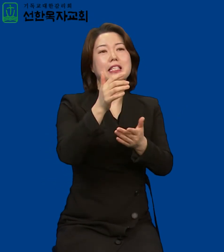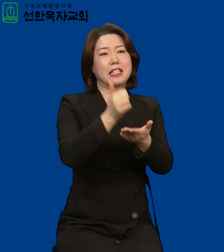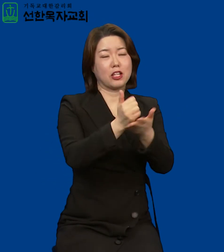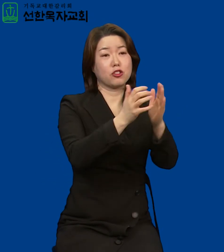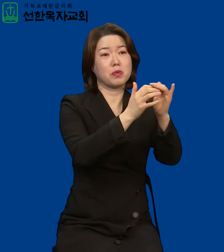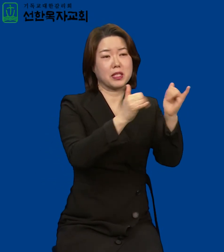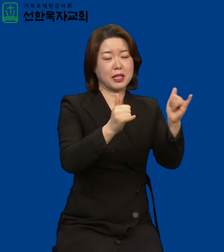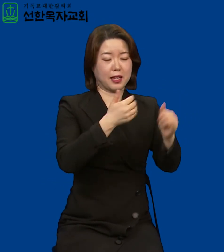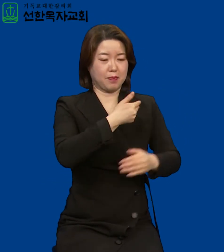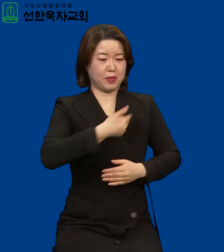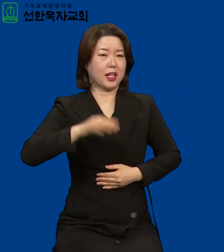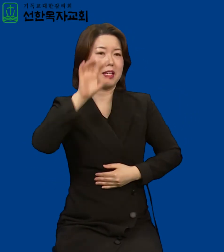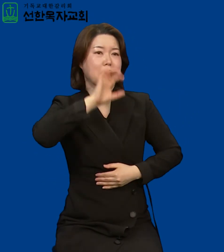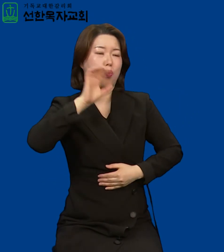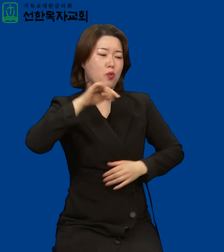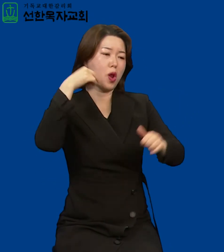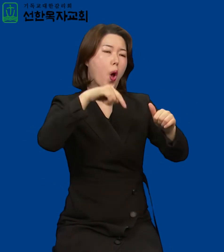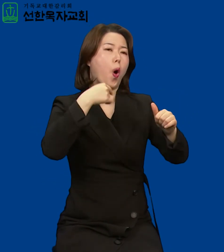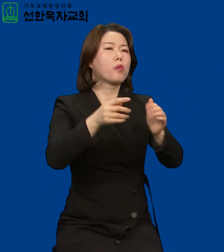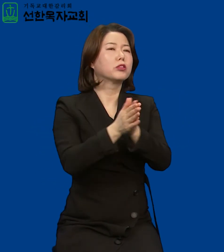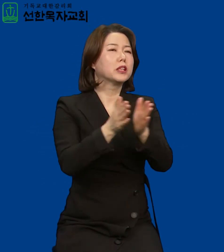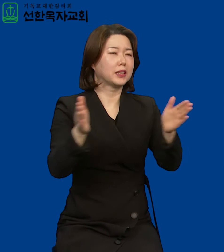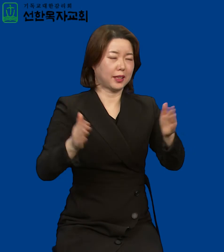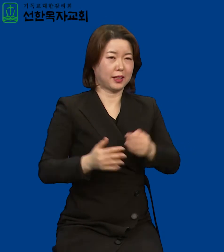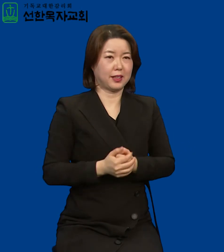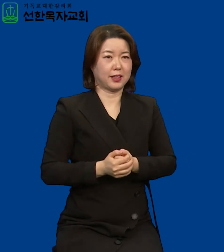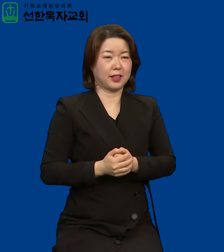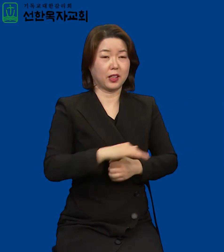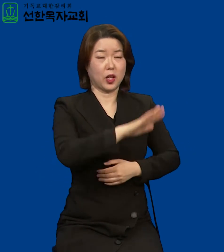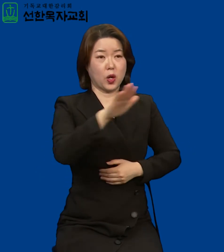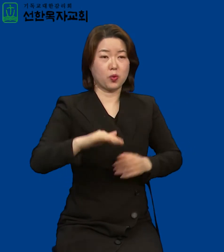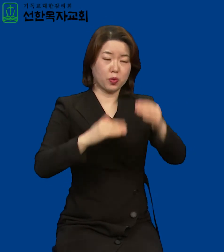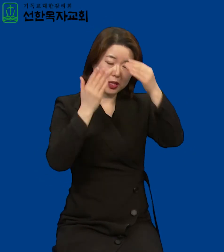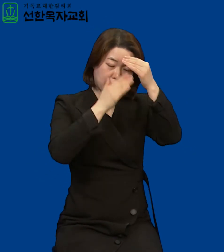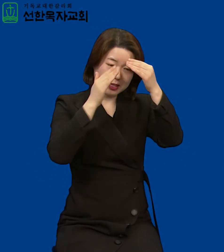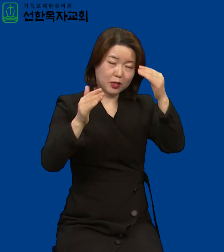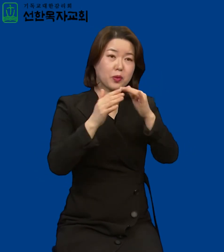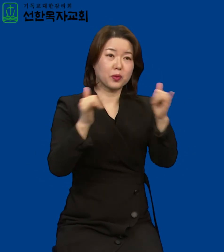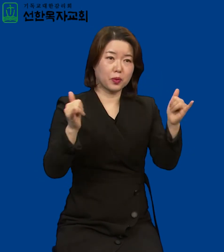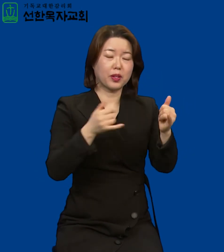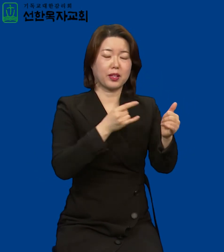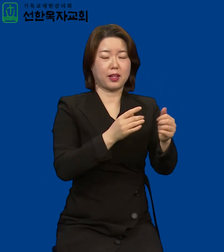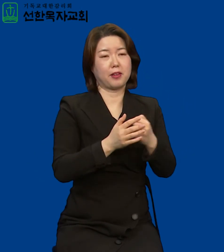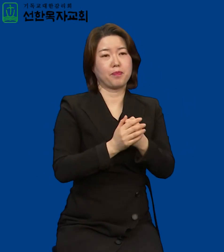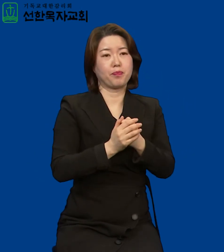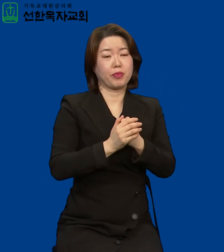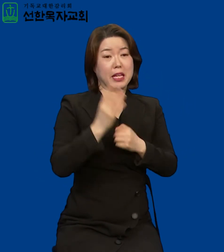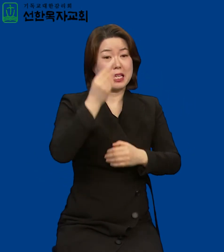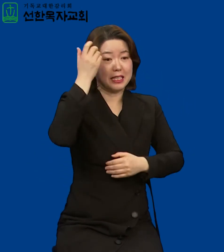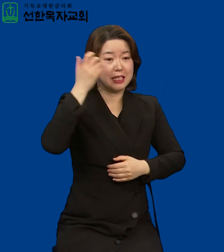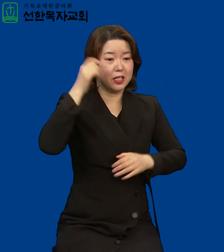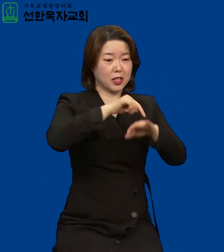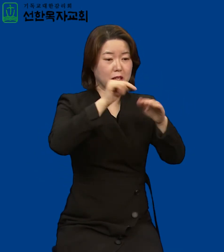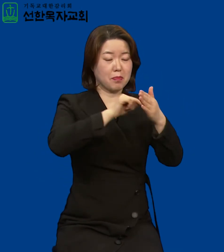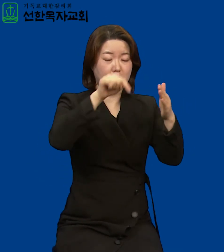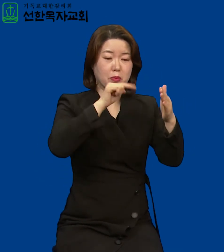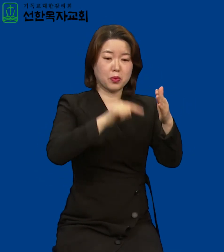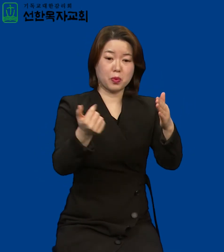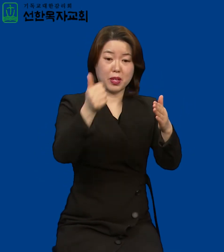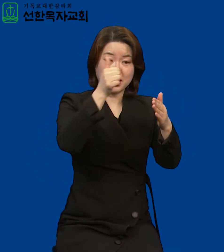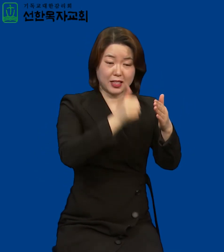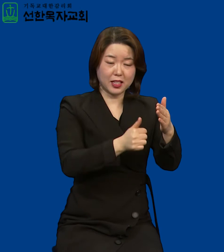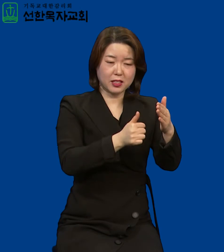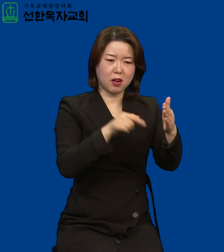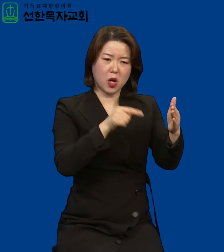훈련입니다. 우리 성도들에게 성령께서 마음이 계신 거 하나는 분명하게 믿어지게